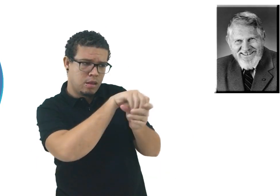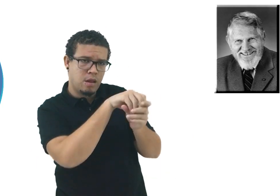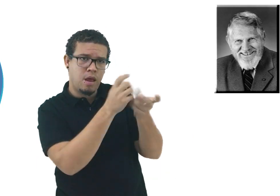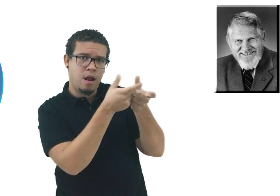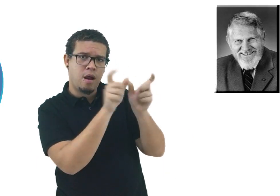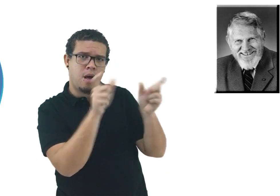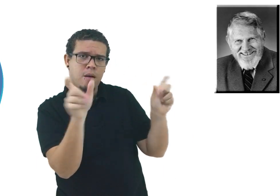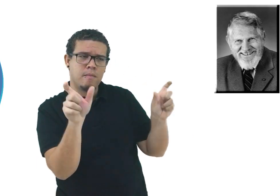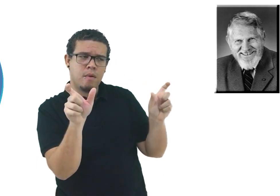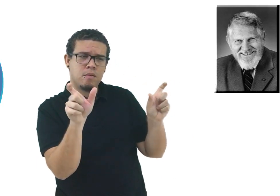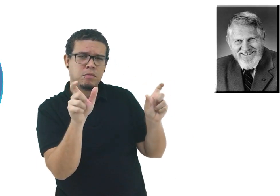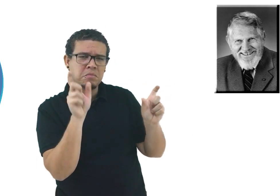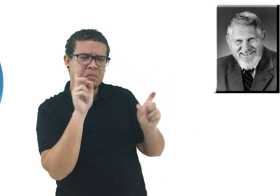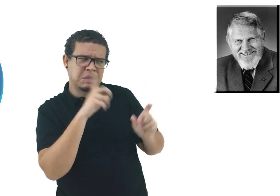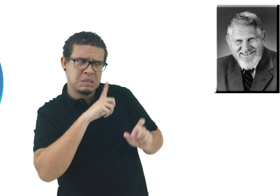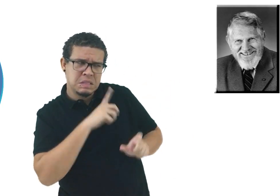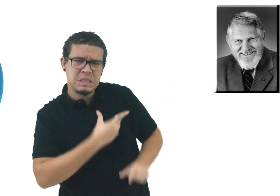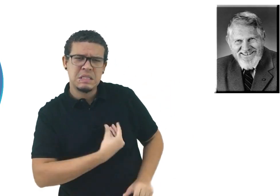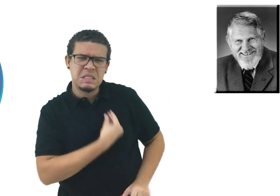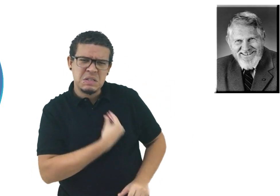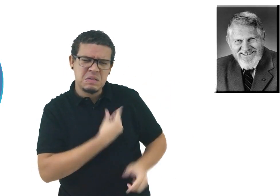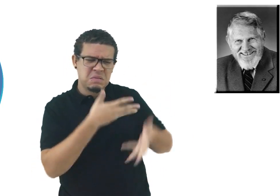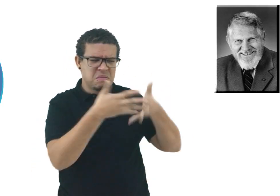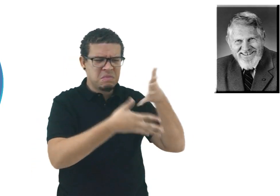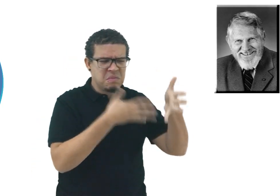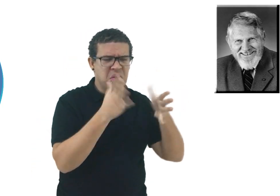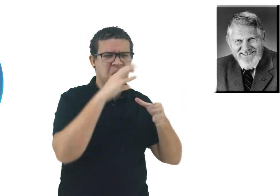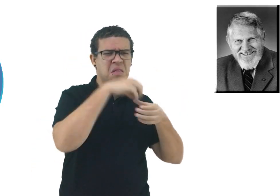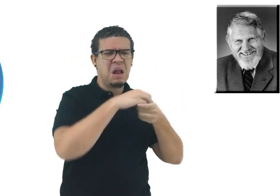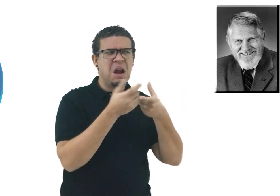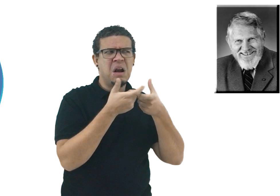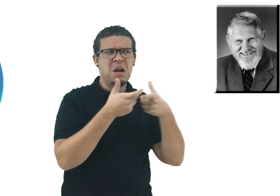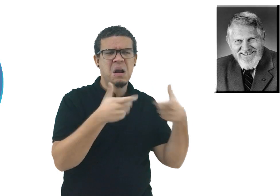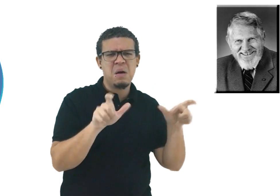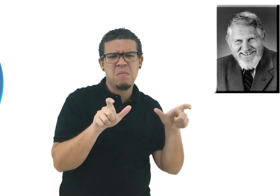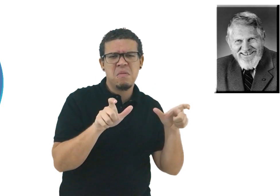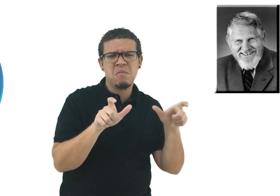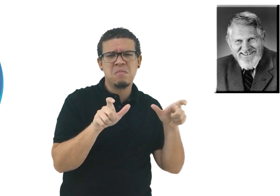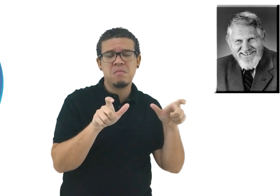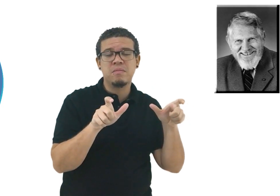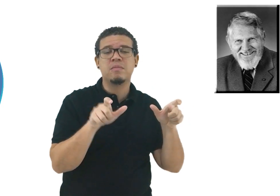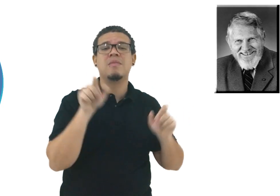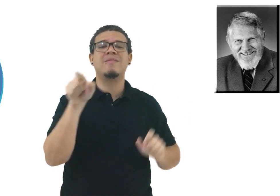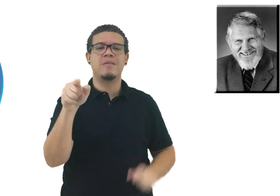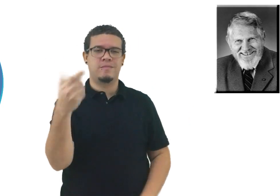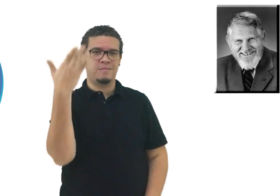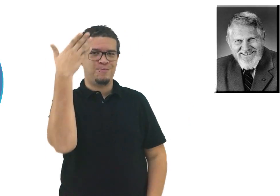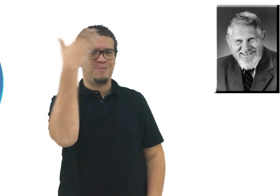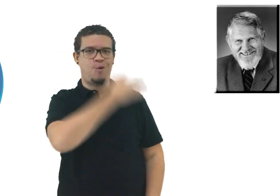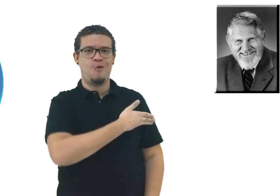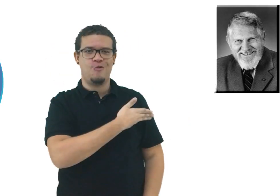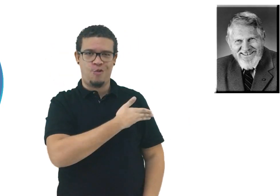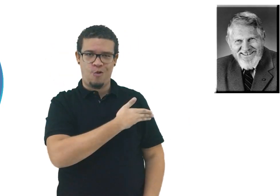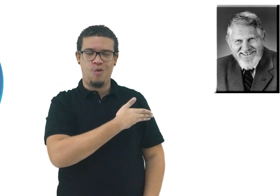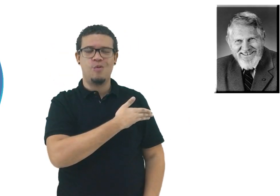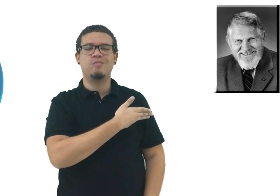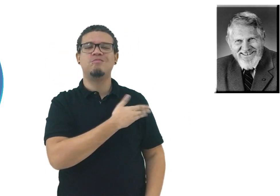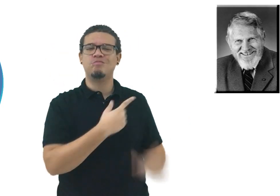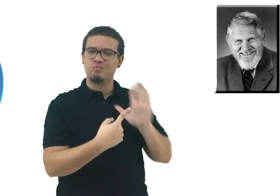americana, ASL. Investigou aspectos gramaticais existentes na língua de sinais